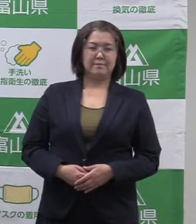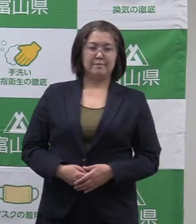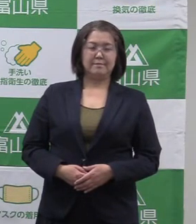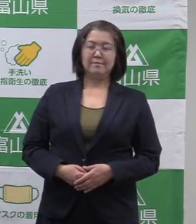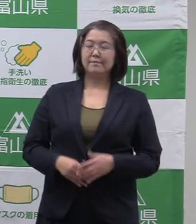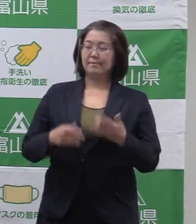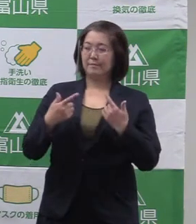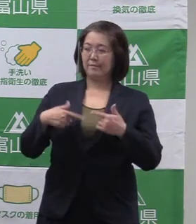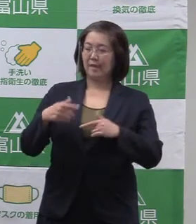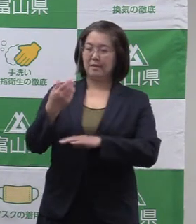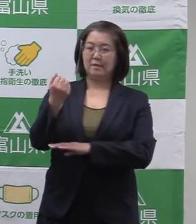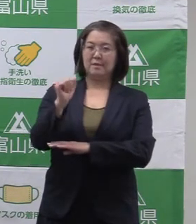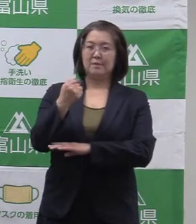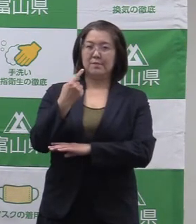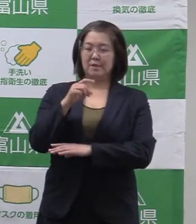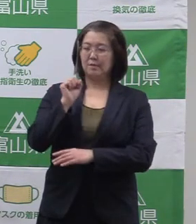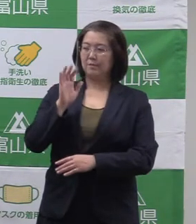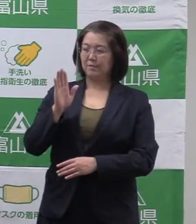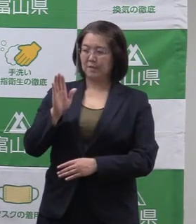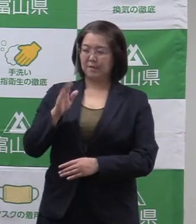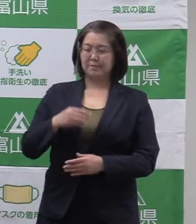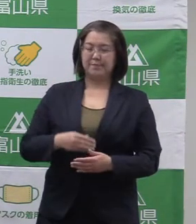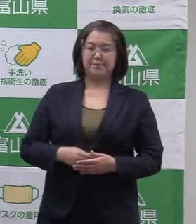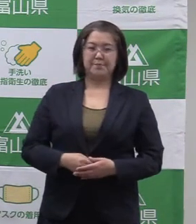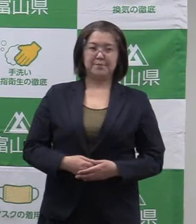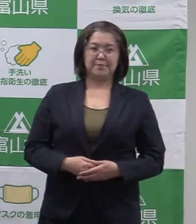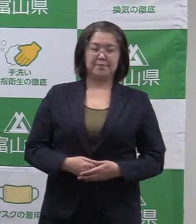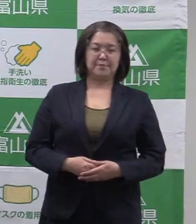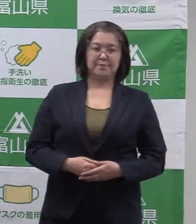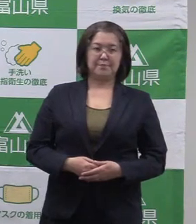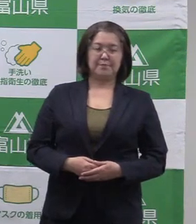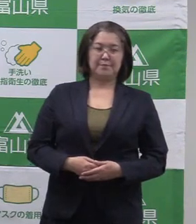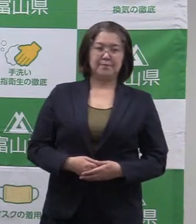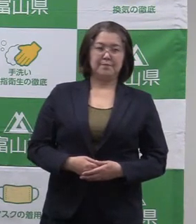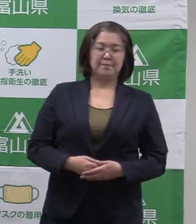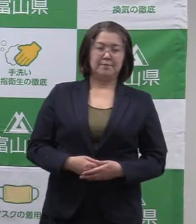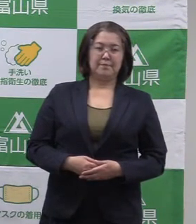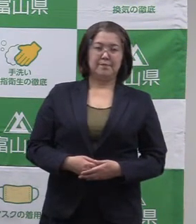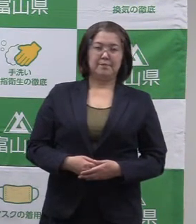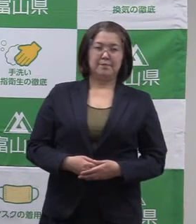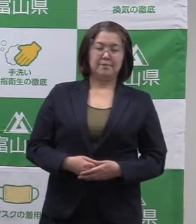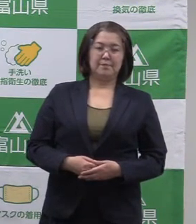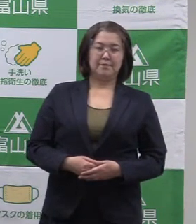すいません、毎日新聞の方です。よろしくお願いします。 はい、お願いします。 この入院の